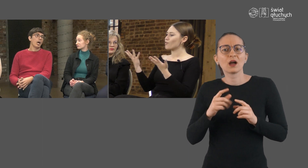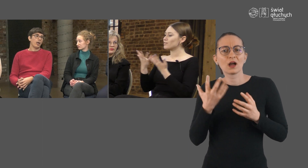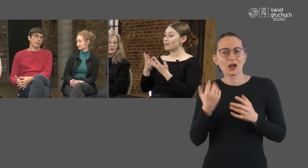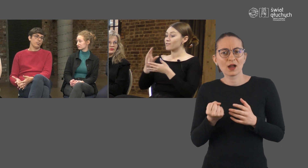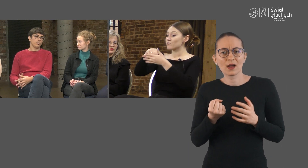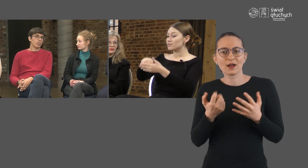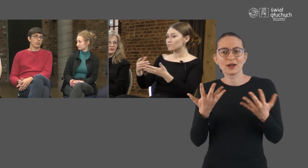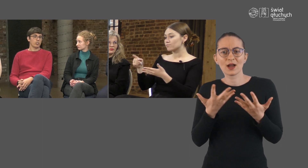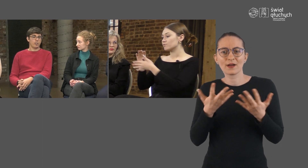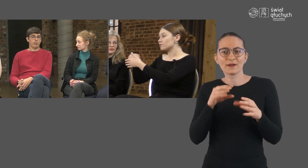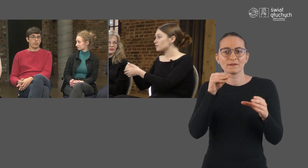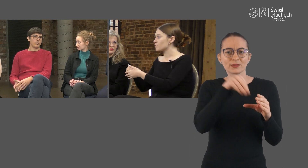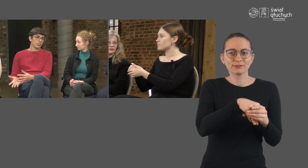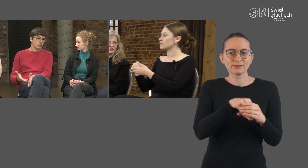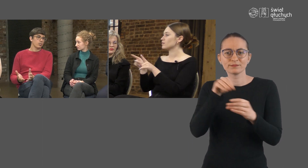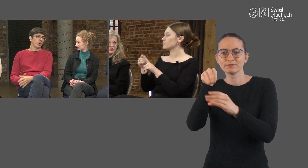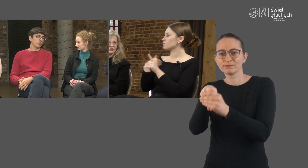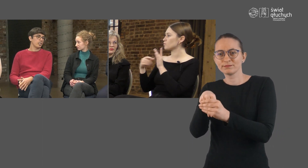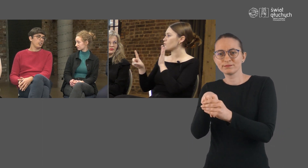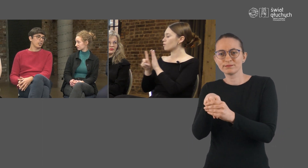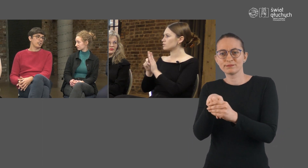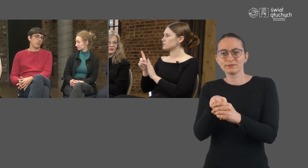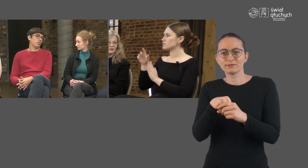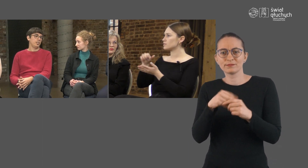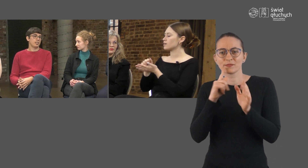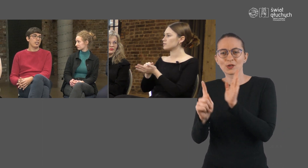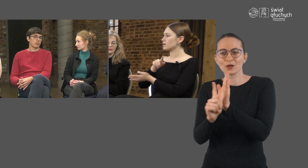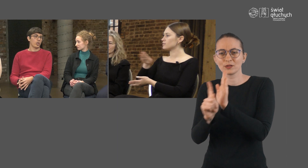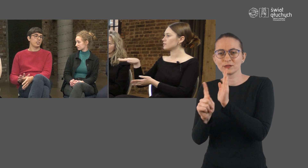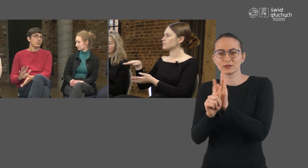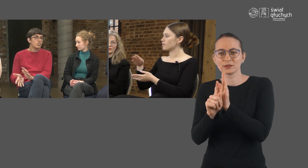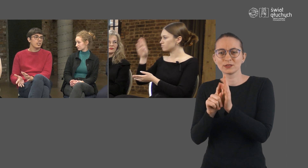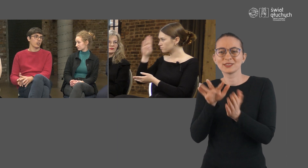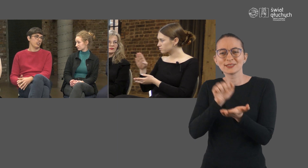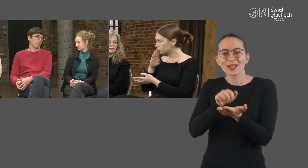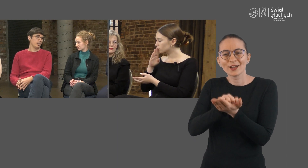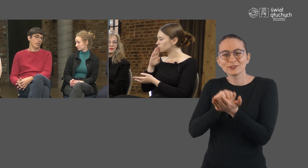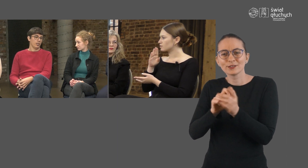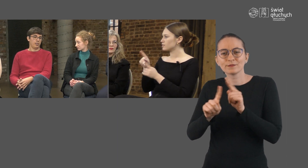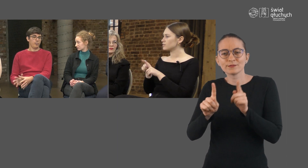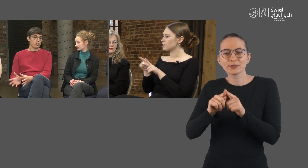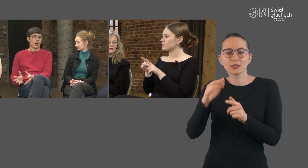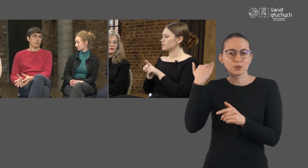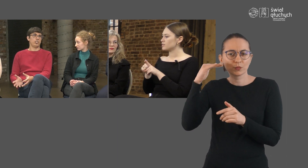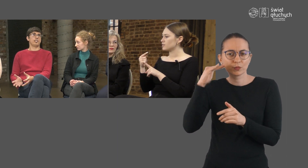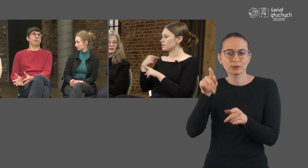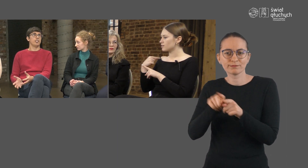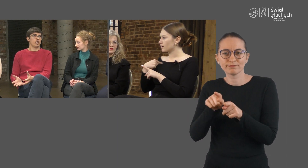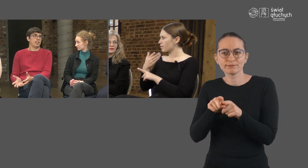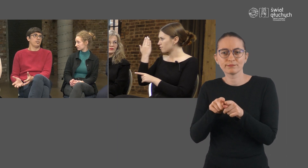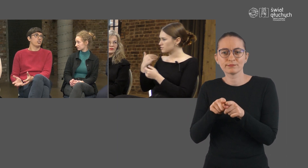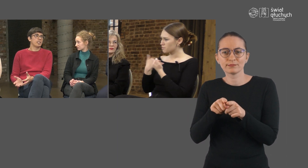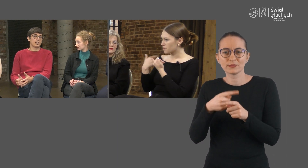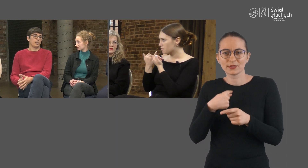prostu. A przez to, że chodziłam też na różne zajęcia z dziećmi z niedosłuchem, też jeszcze nie do końca myślałam, czy ja jestem